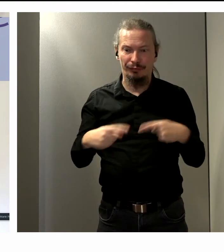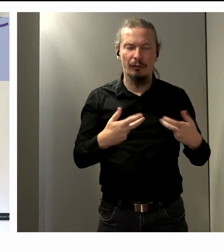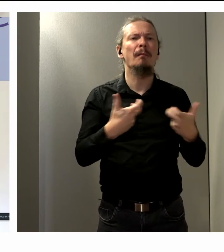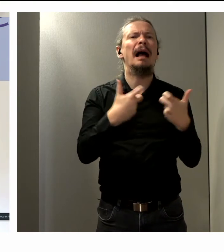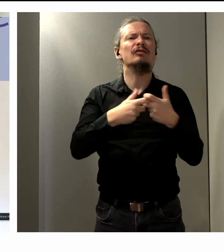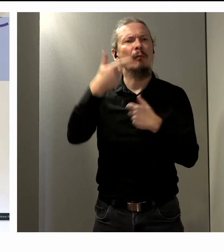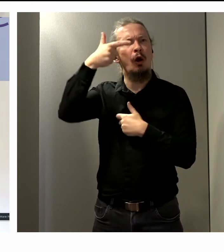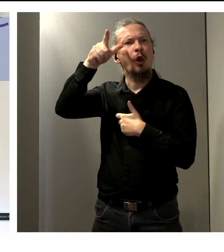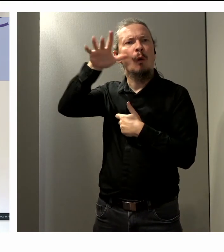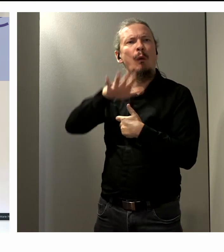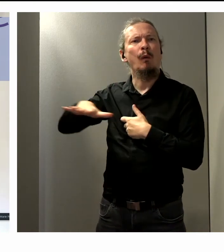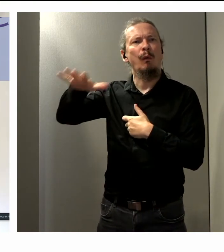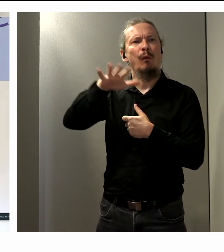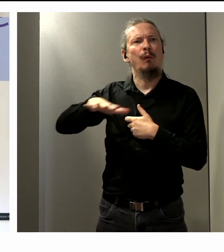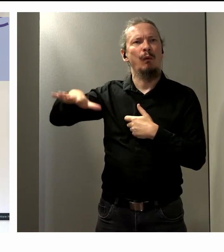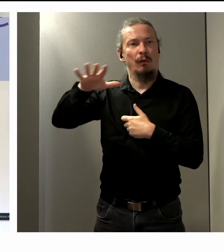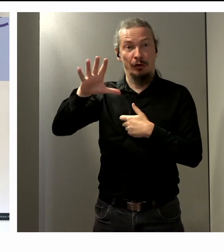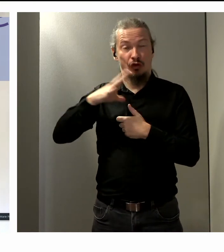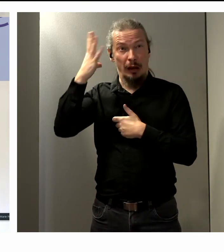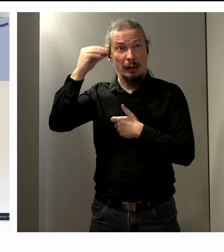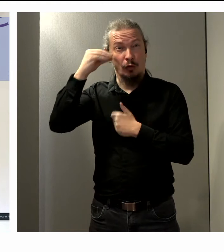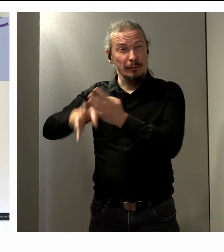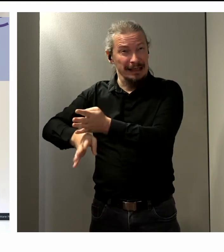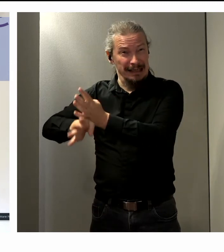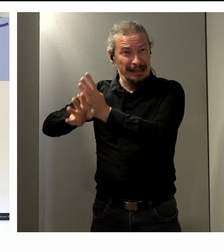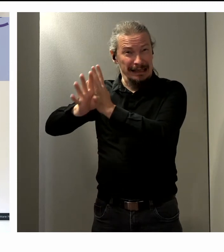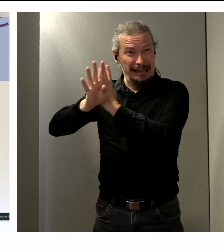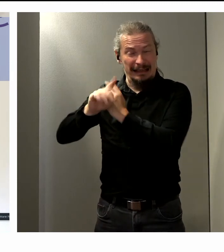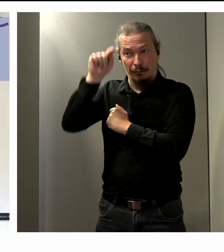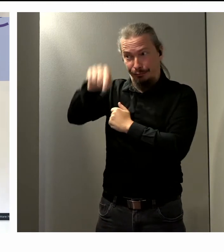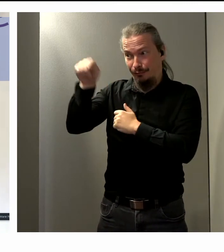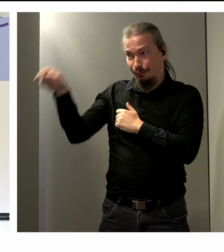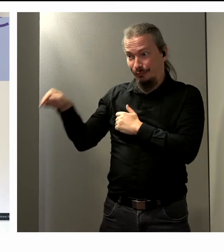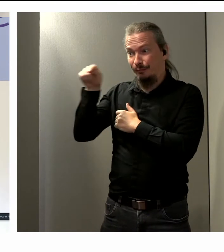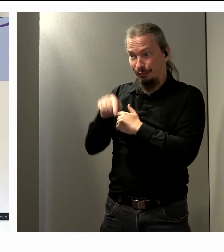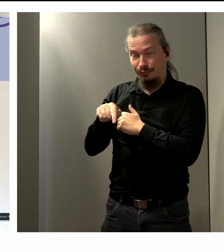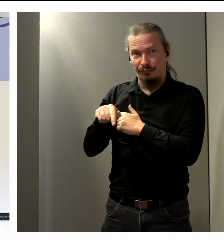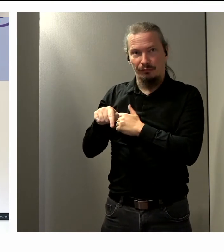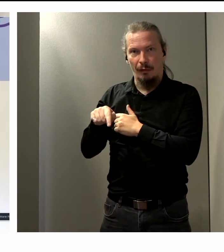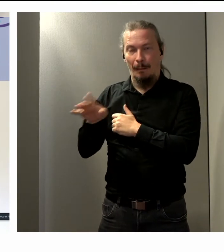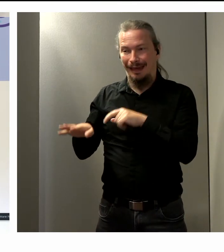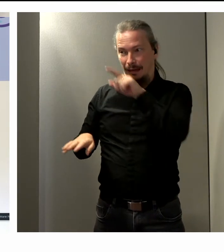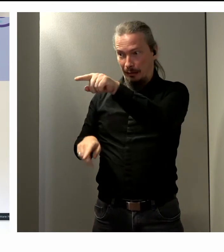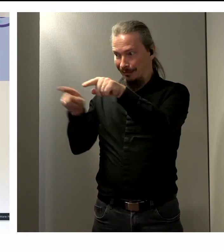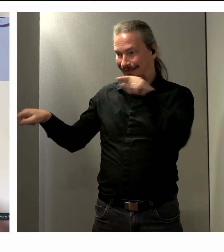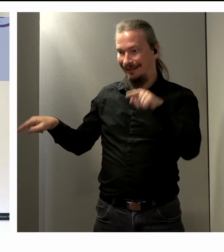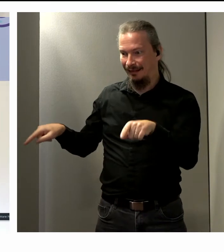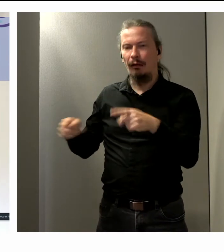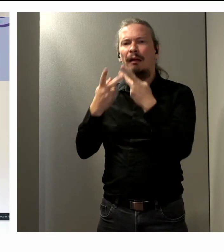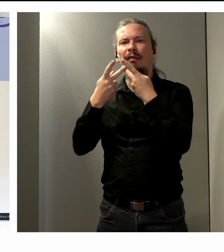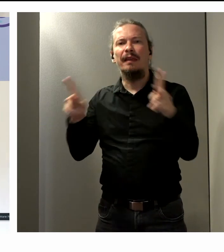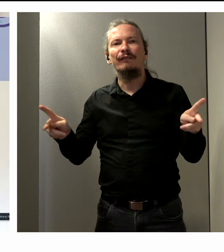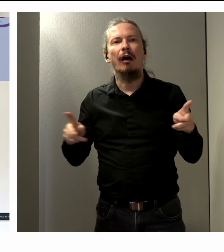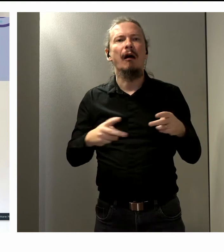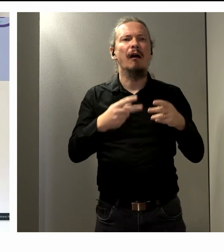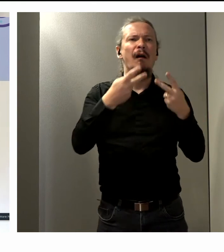métropole de Lyon qui va accueillir de très, très nombreux étudiants à différents endroits. Ils ne vont pas forcément se poser la même question que la ville